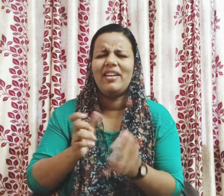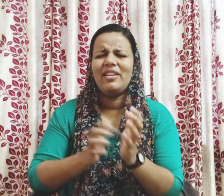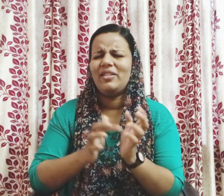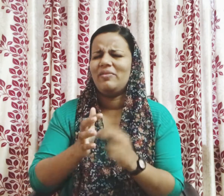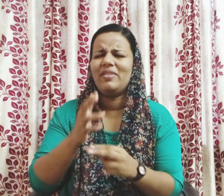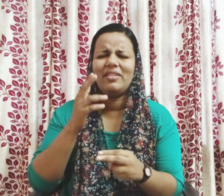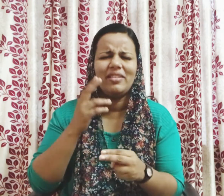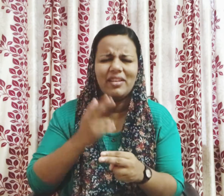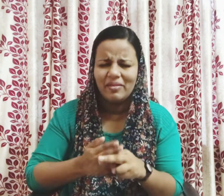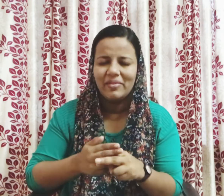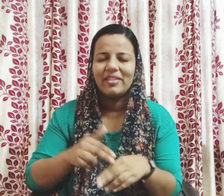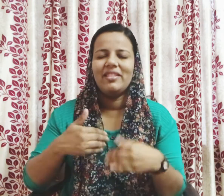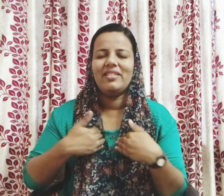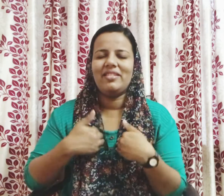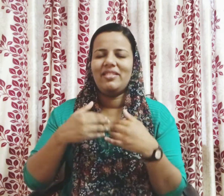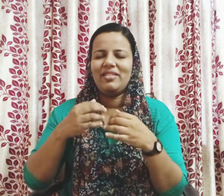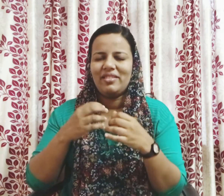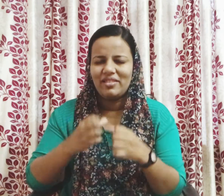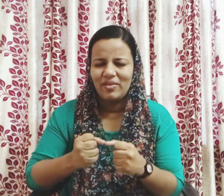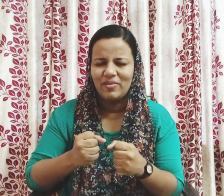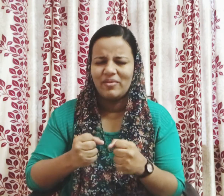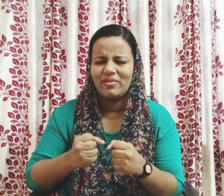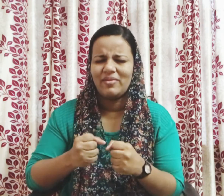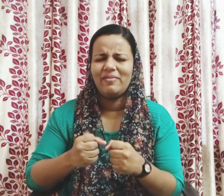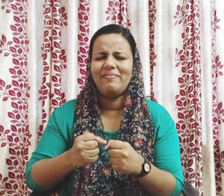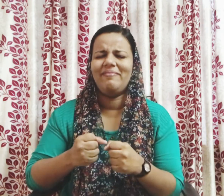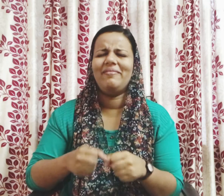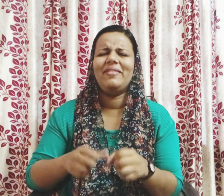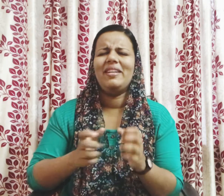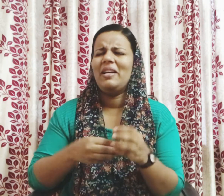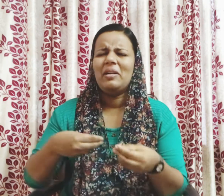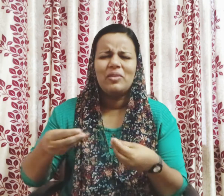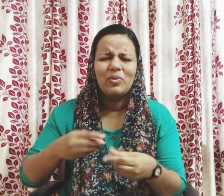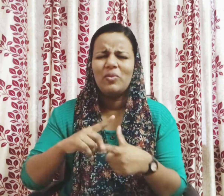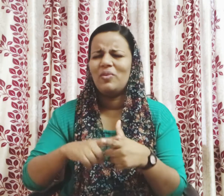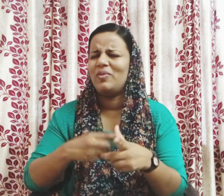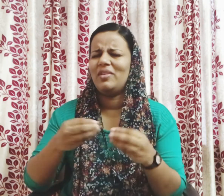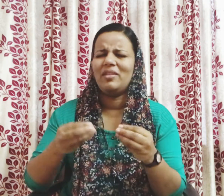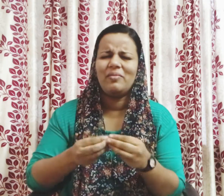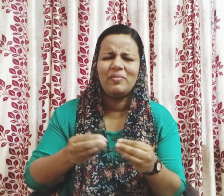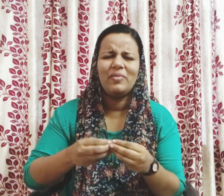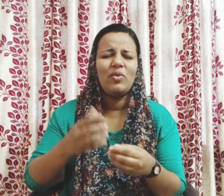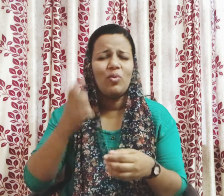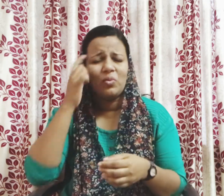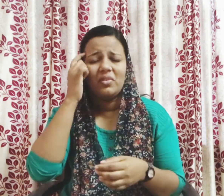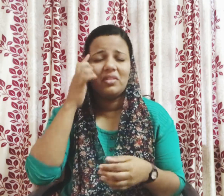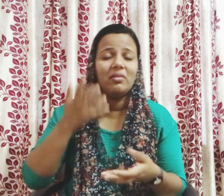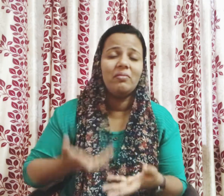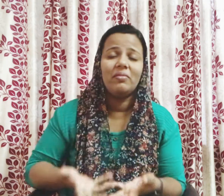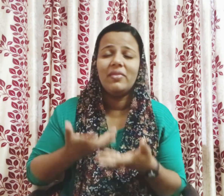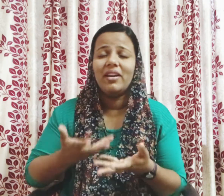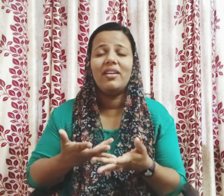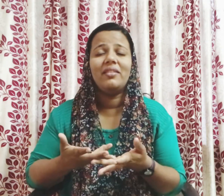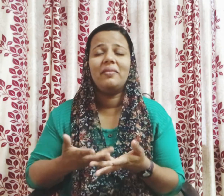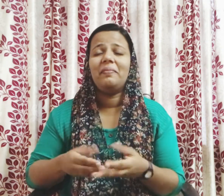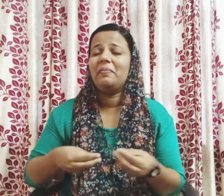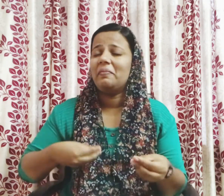യേശു ക്രിസ്തുവിൻ്റെ അധികാരമുള്ള നാമത്തിൽ സൗഖ്യമാകട്ടെ. അതുപോലെ സാമ്പത്തിക ബുദ്ധിമുട്ടുകൾ, ജോലിയുടെ പ്രശ്നങ്ങൾ ഒക്കെ ഓർത്ത് ഭാരപ്പെട്ടിരിക്കുന്നവർ, അമൻ